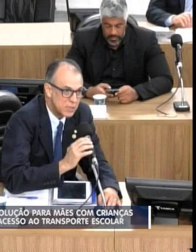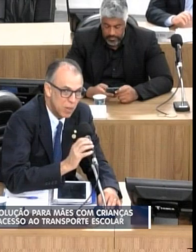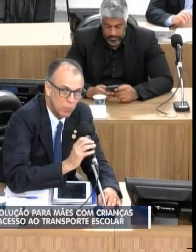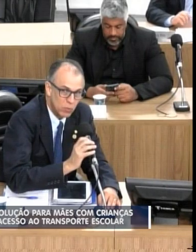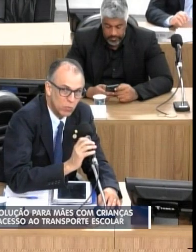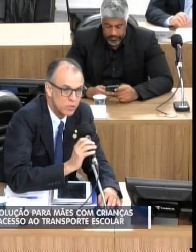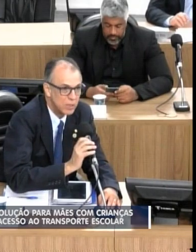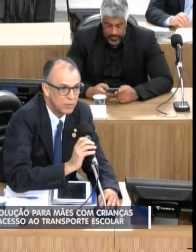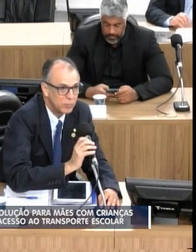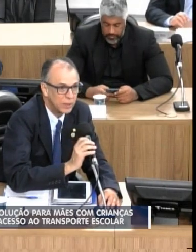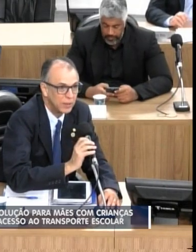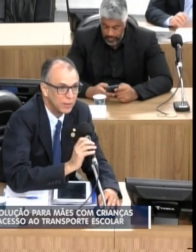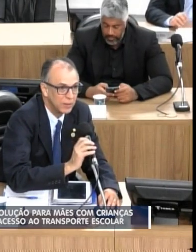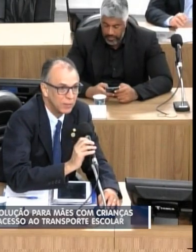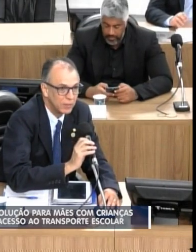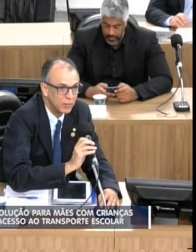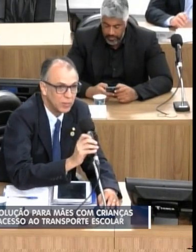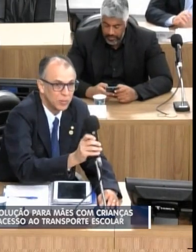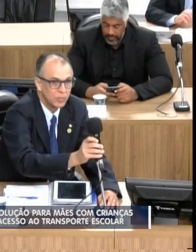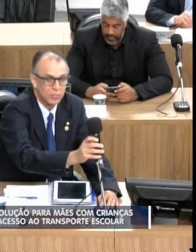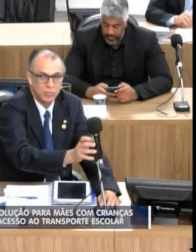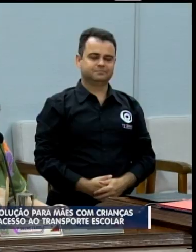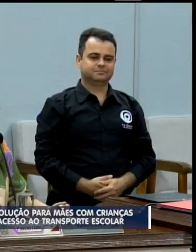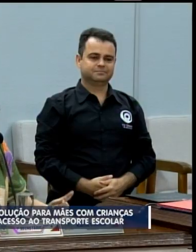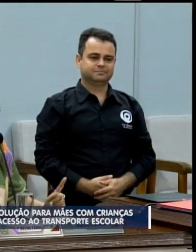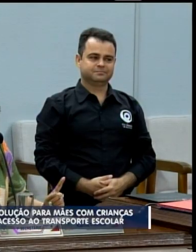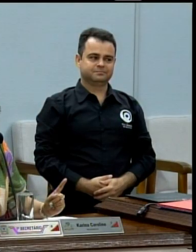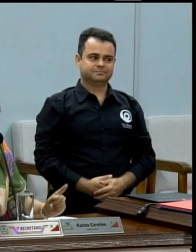interessante passar para o Conselho também. Exatamente.